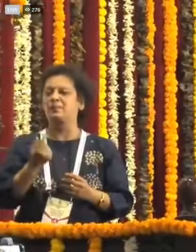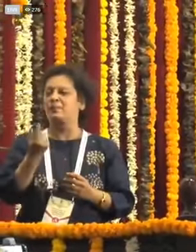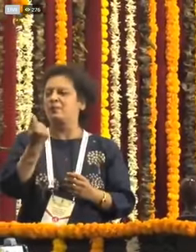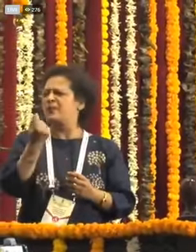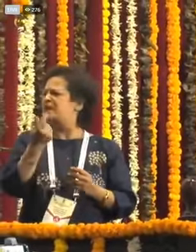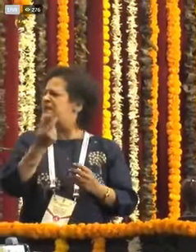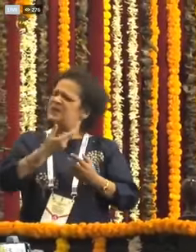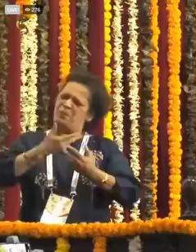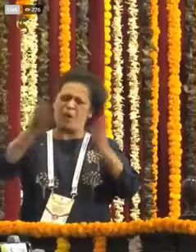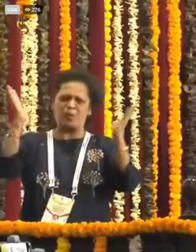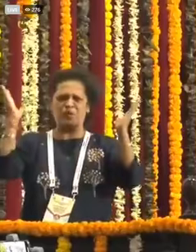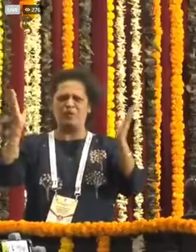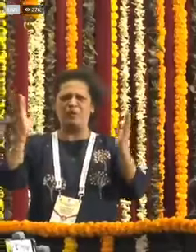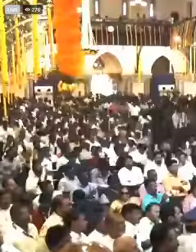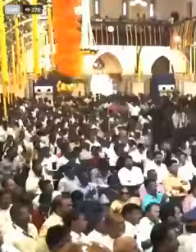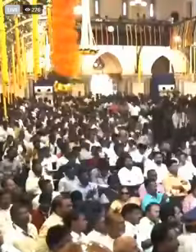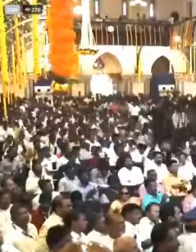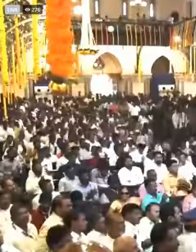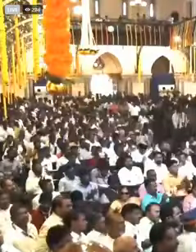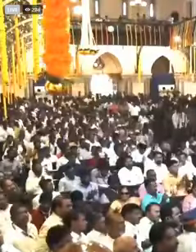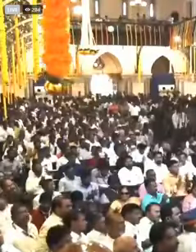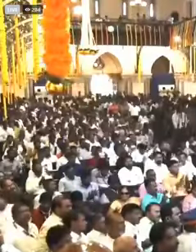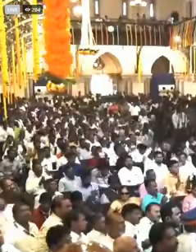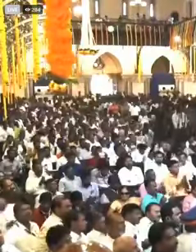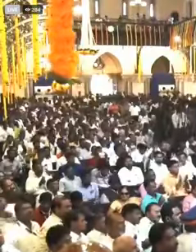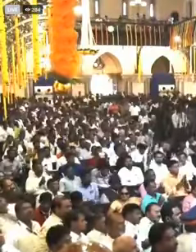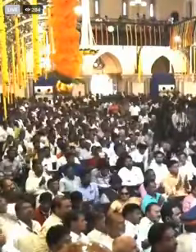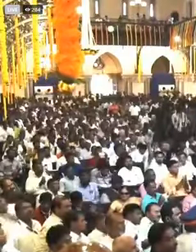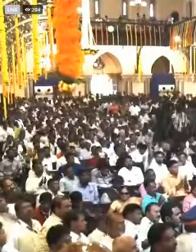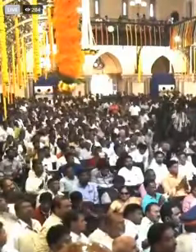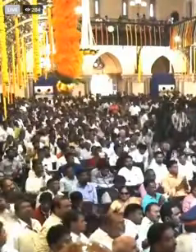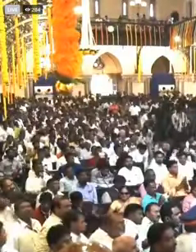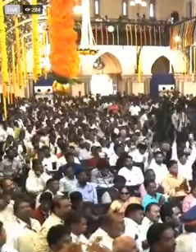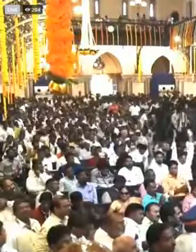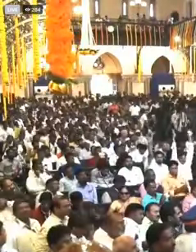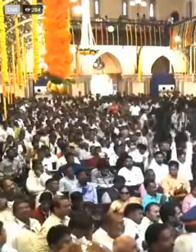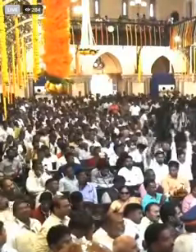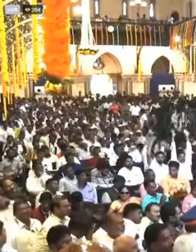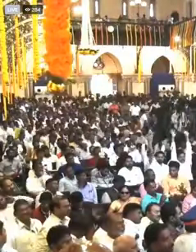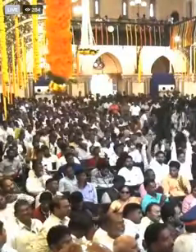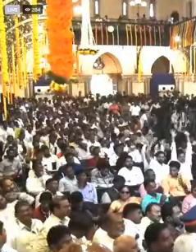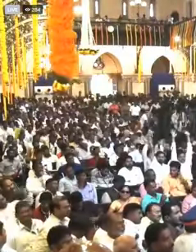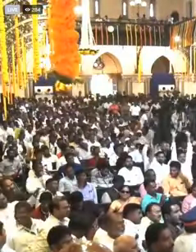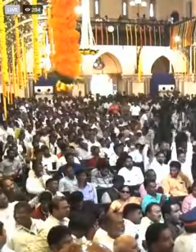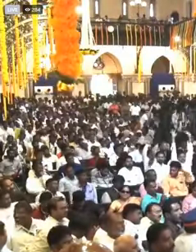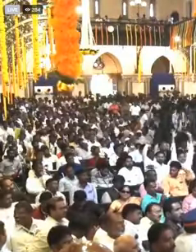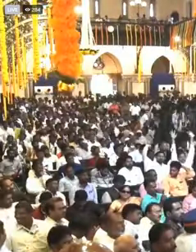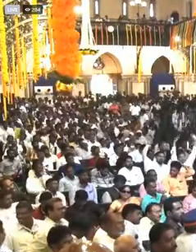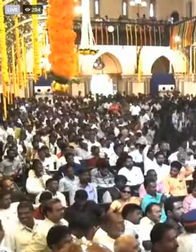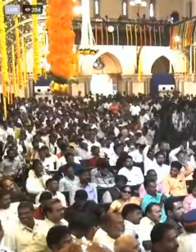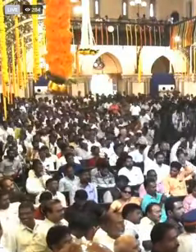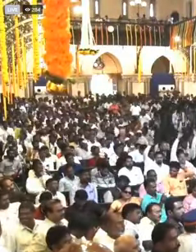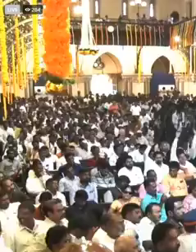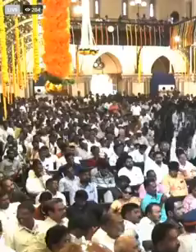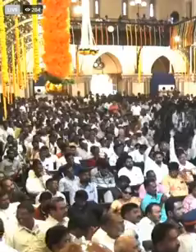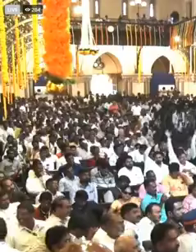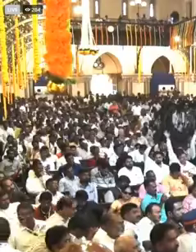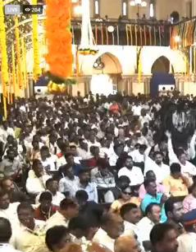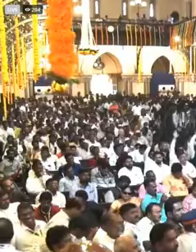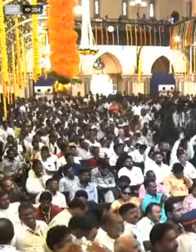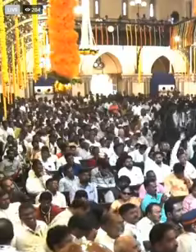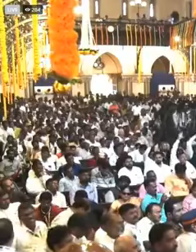पैसे कमी पडणार नाही। आणि म्हणून आज मी आपल्याला सांगू